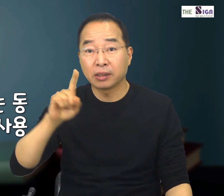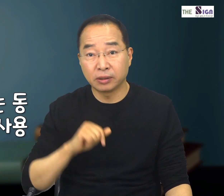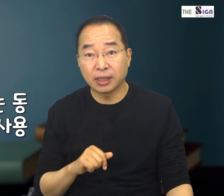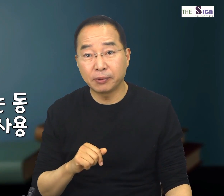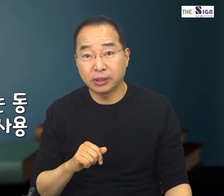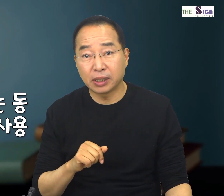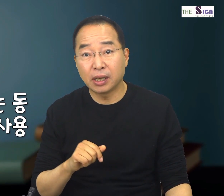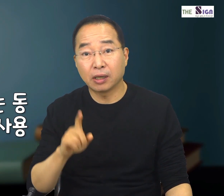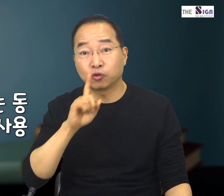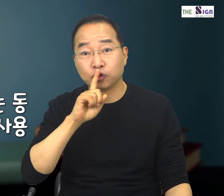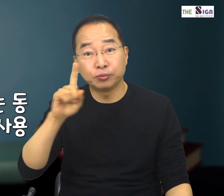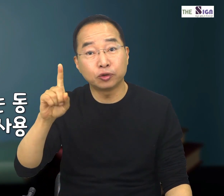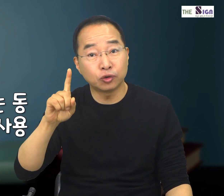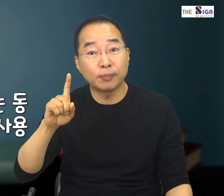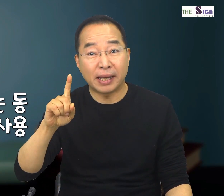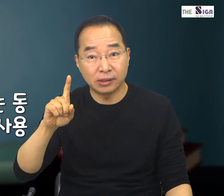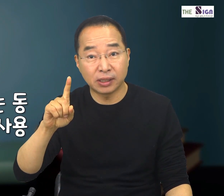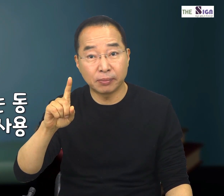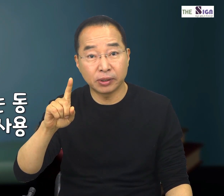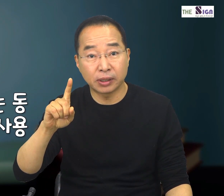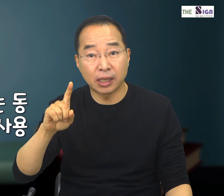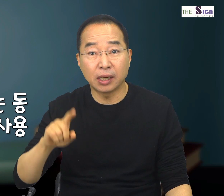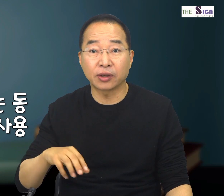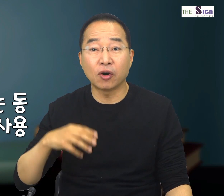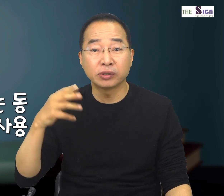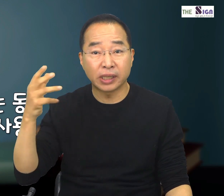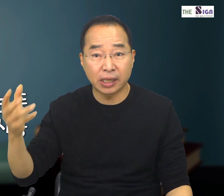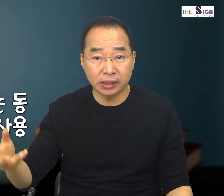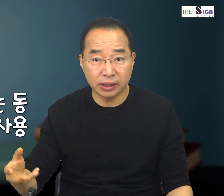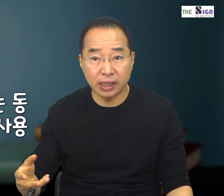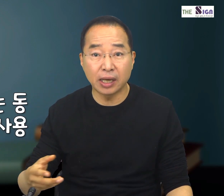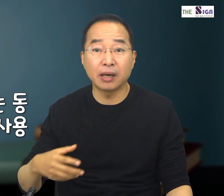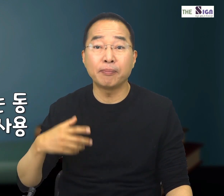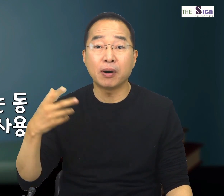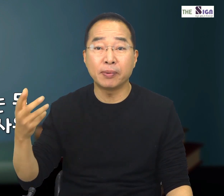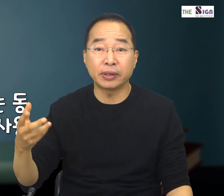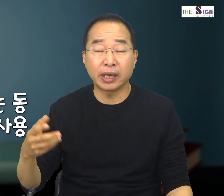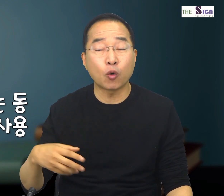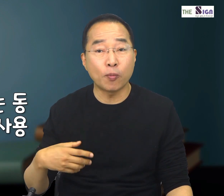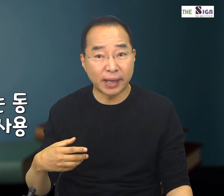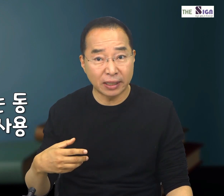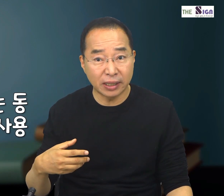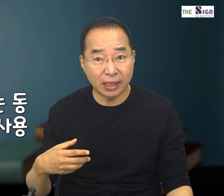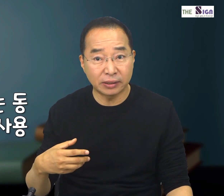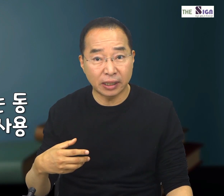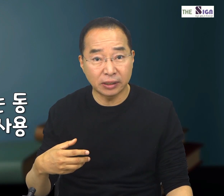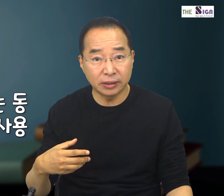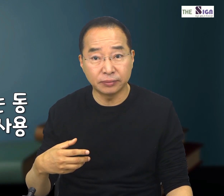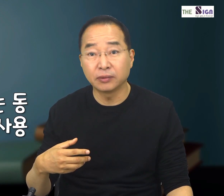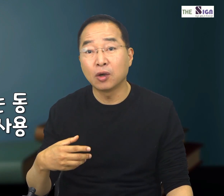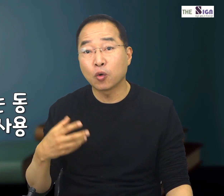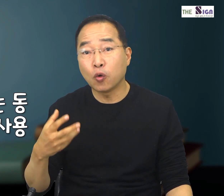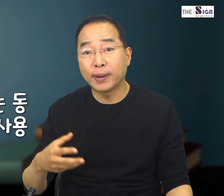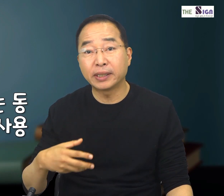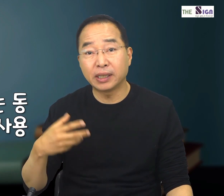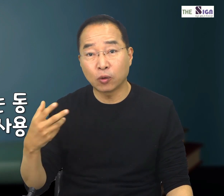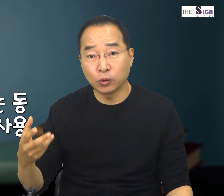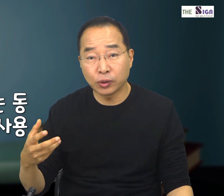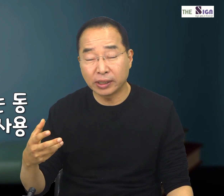그러다 보니까 주문을 좀 많이 쓰다 보니까 경찰이나 법원에 고발한다 할 때는 고발이나 고소할